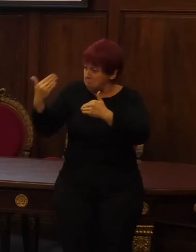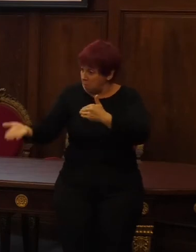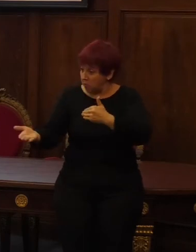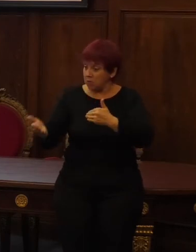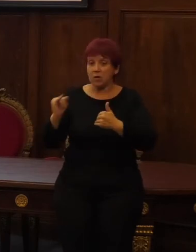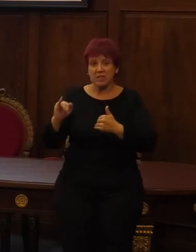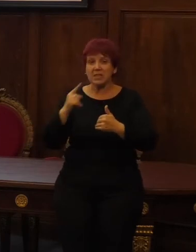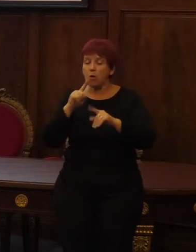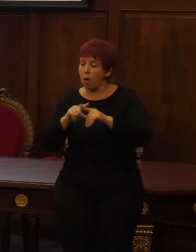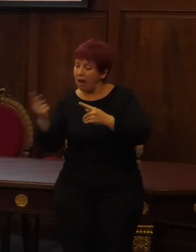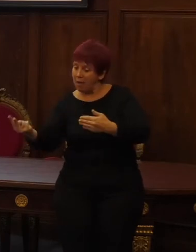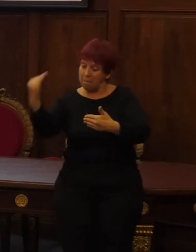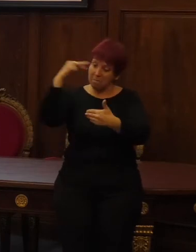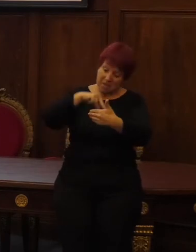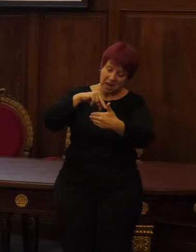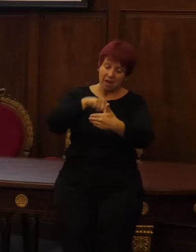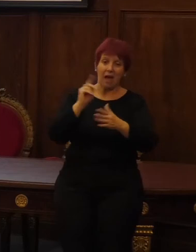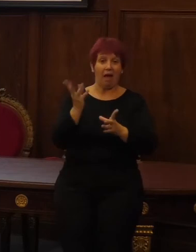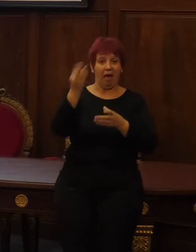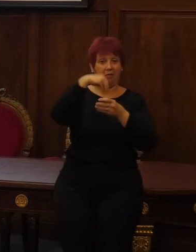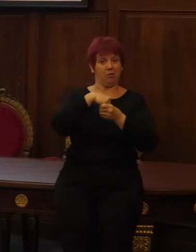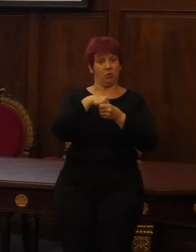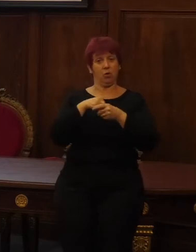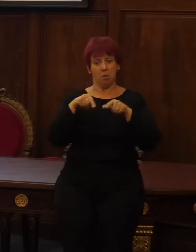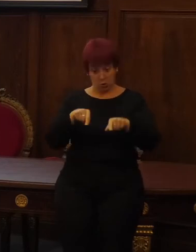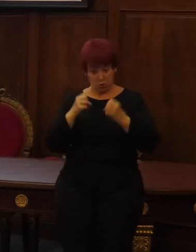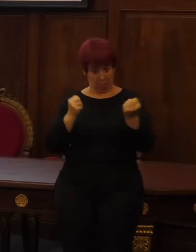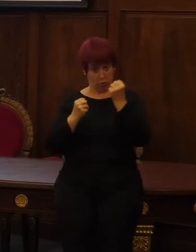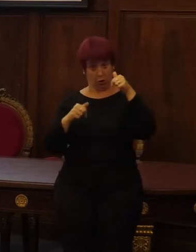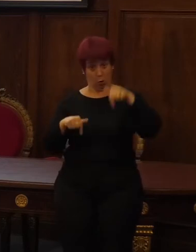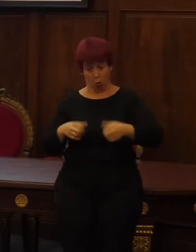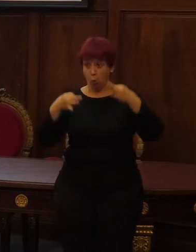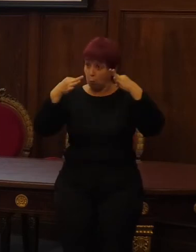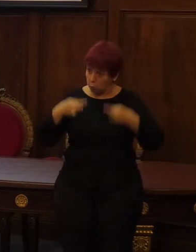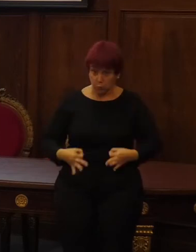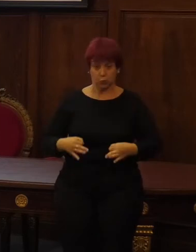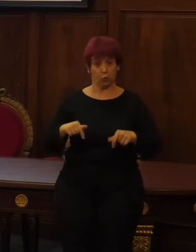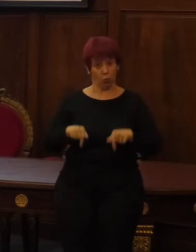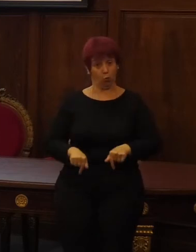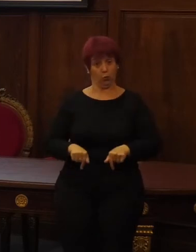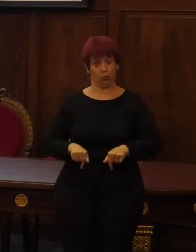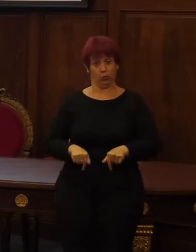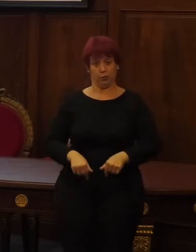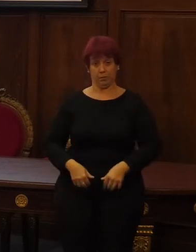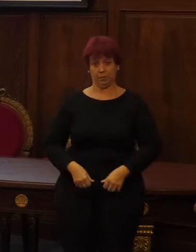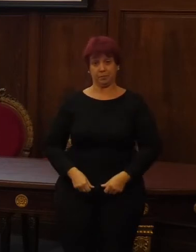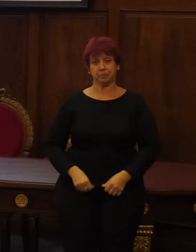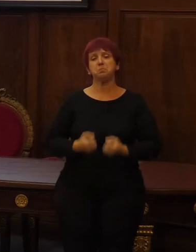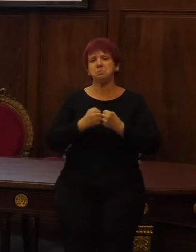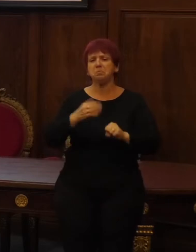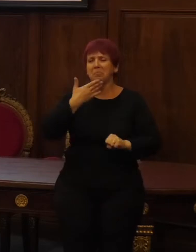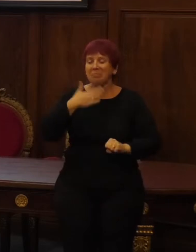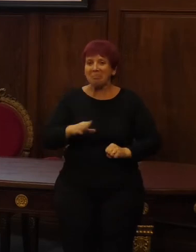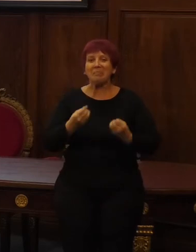que produce hacia adentro. Por eso también es importante en este día, justamente,